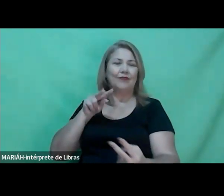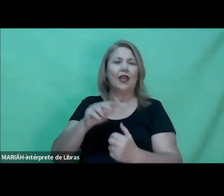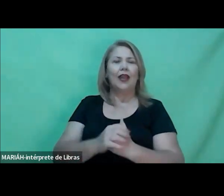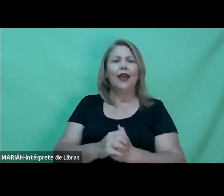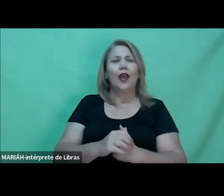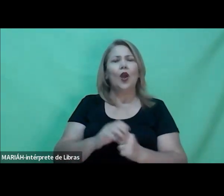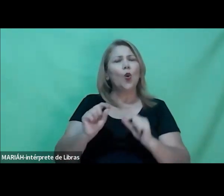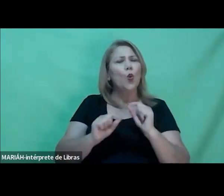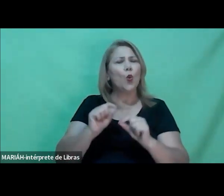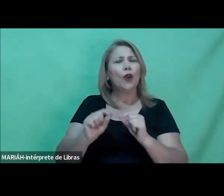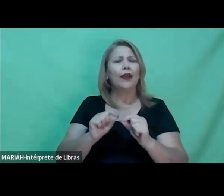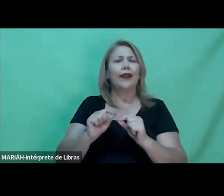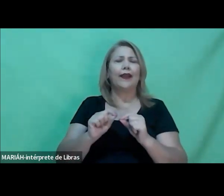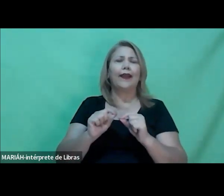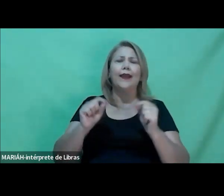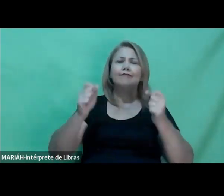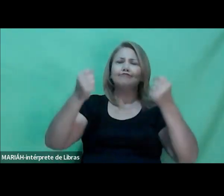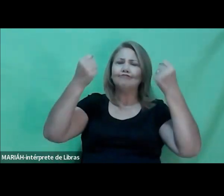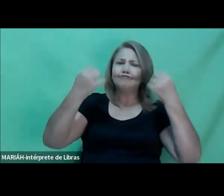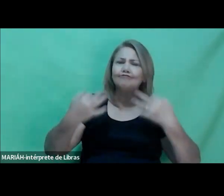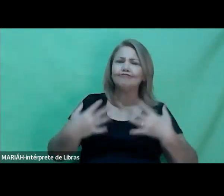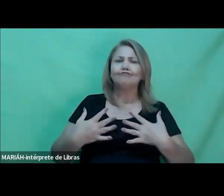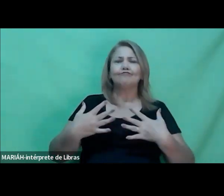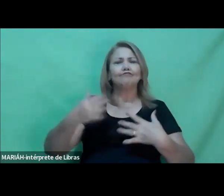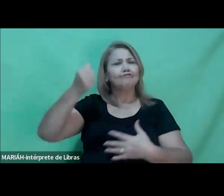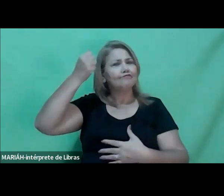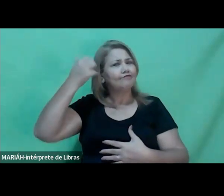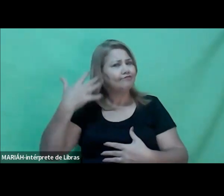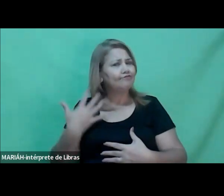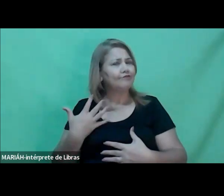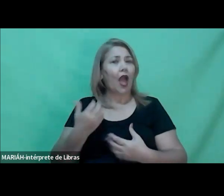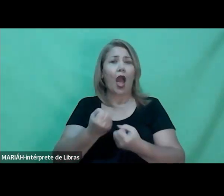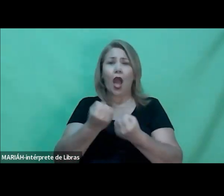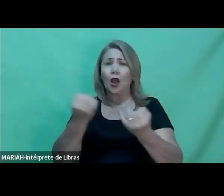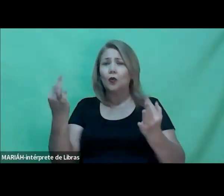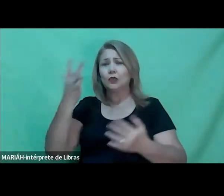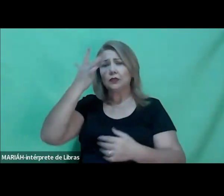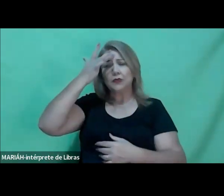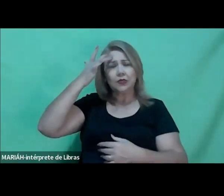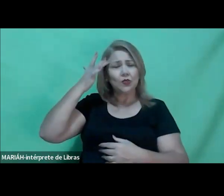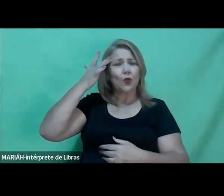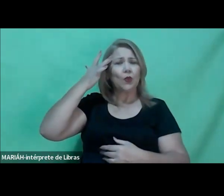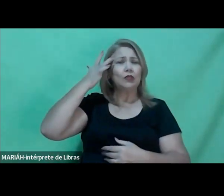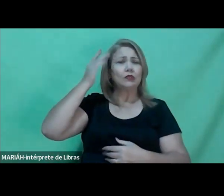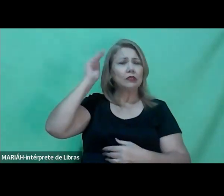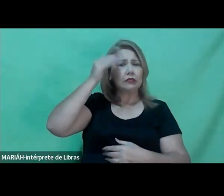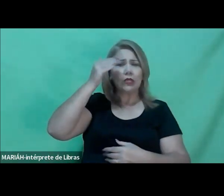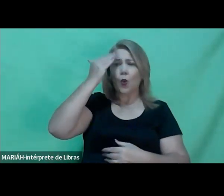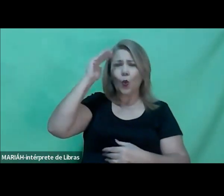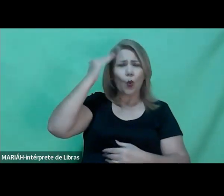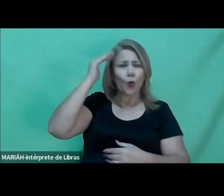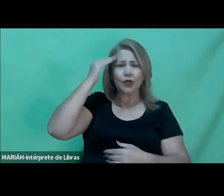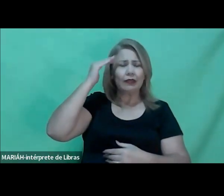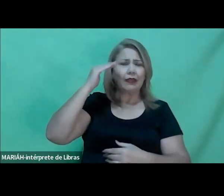interés en algún dato con respecto a quienes entienden y tienen interés Quienes no entiendan